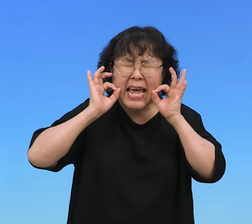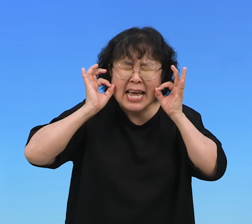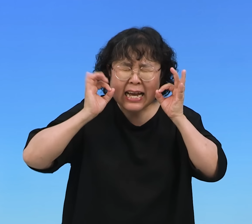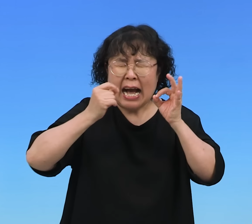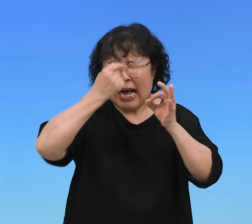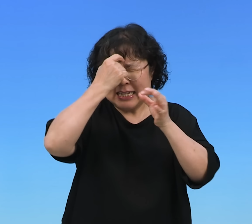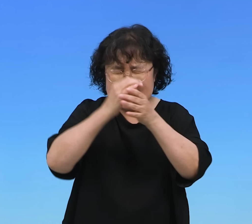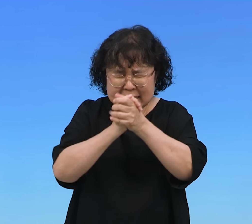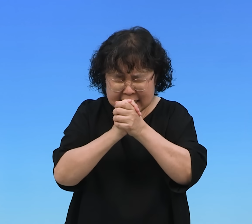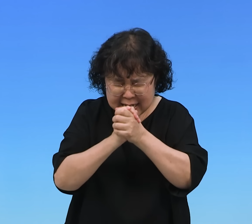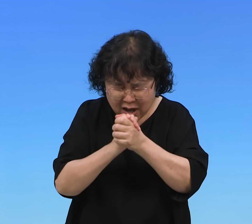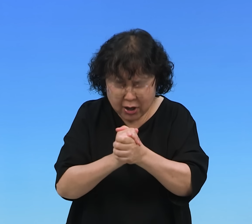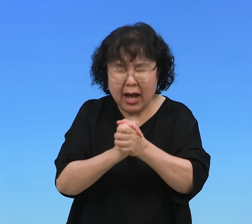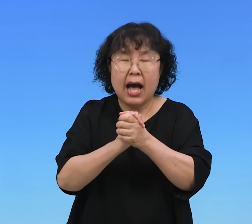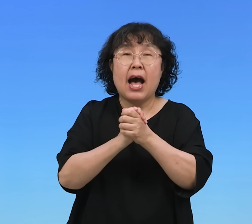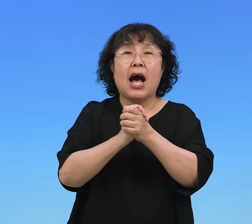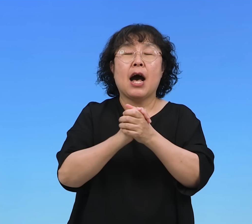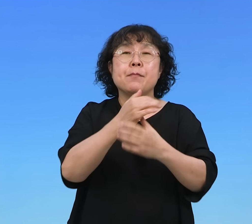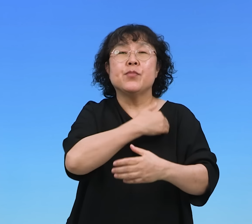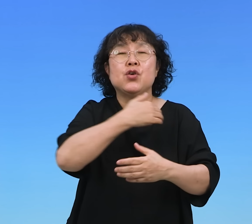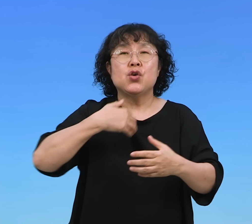간구함을